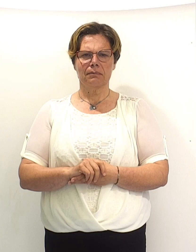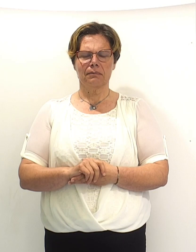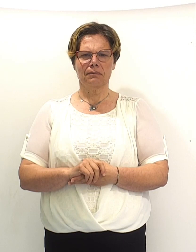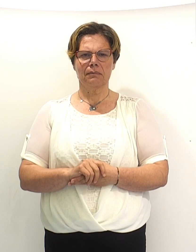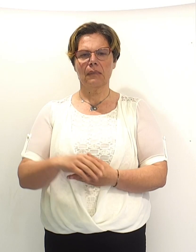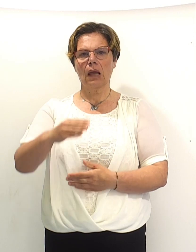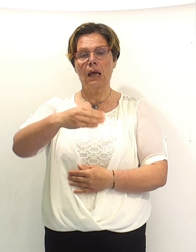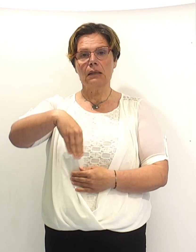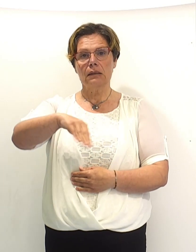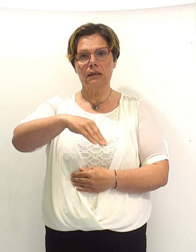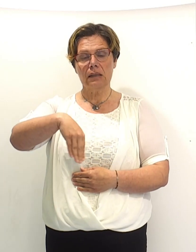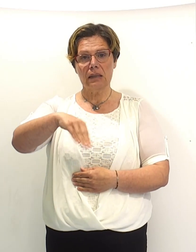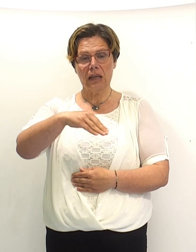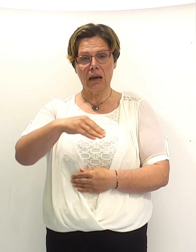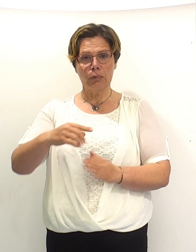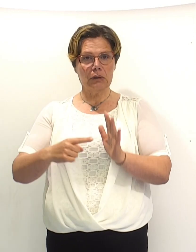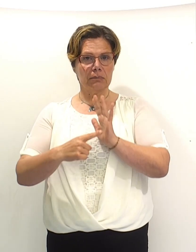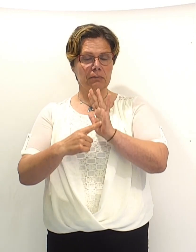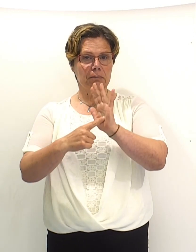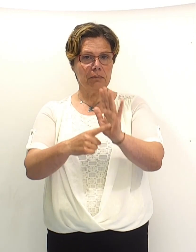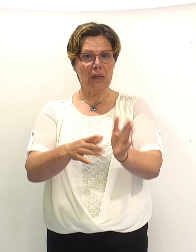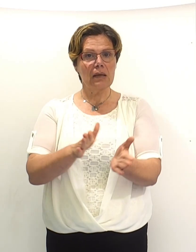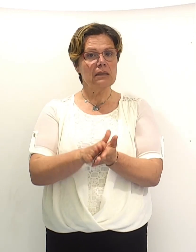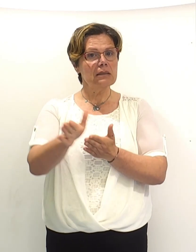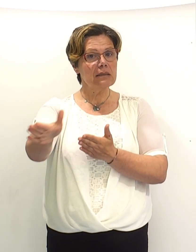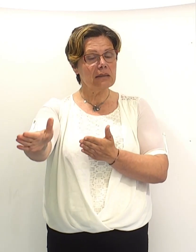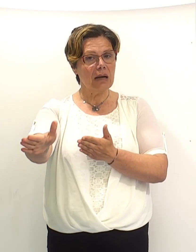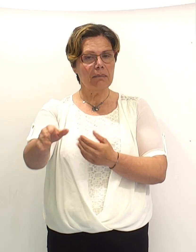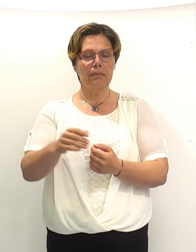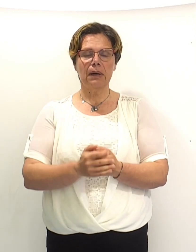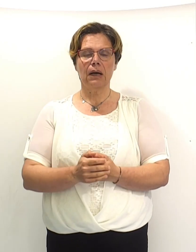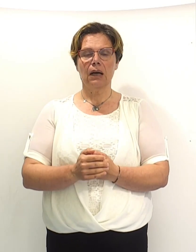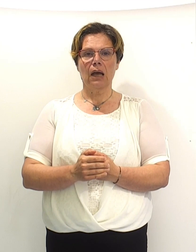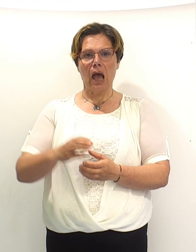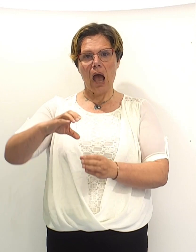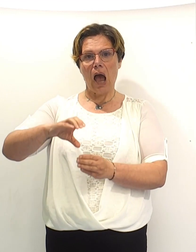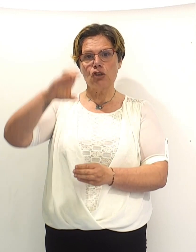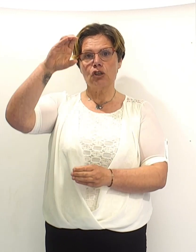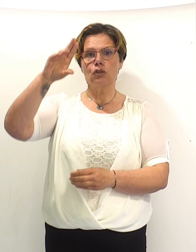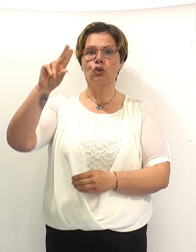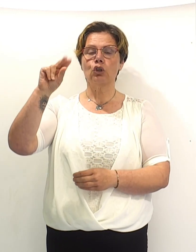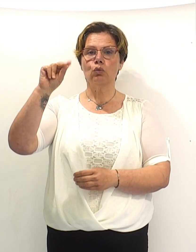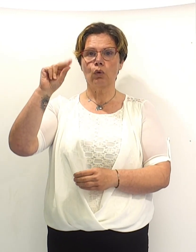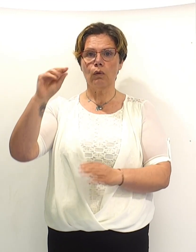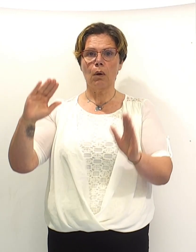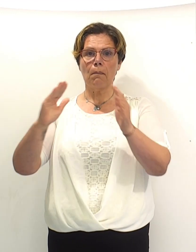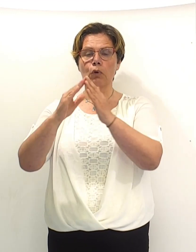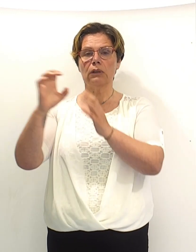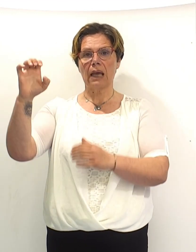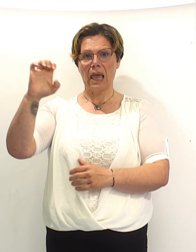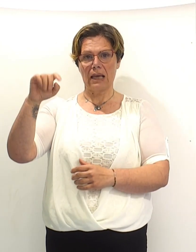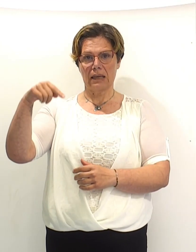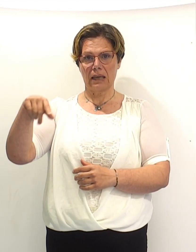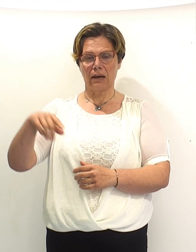A Napoli, presentato alla stampa il nuovo ascensore di Montechia, che